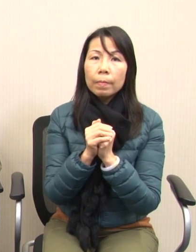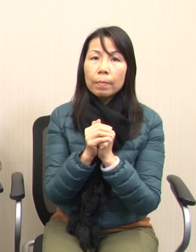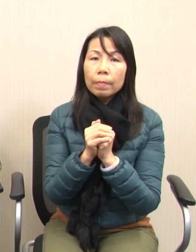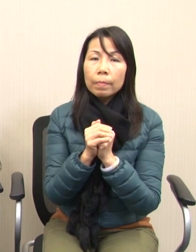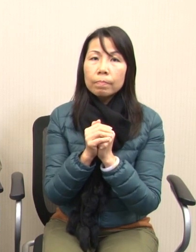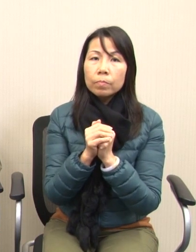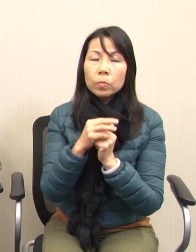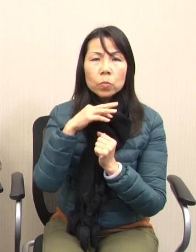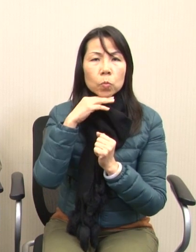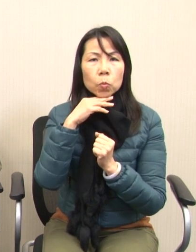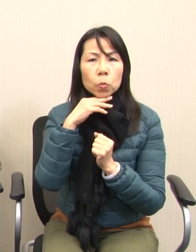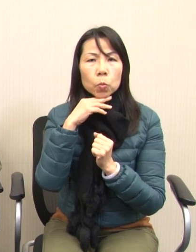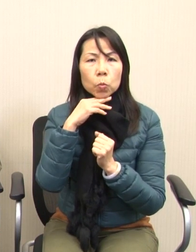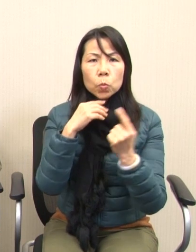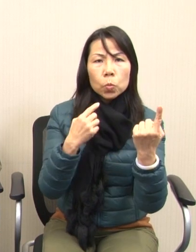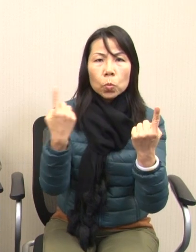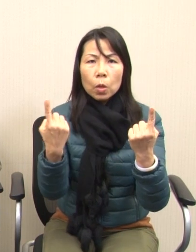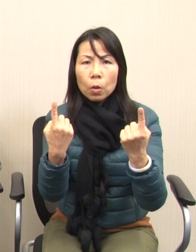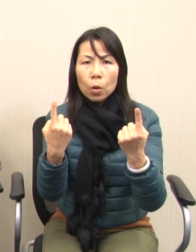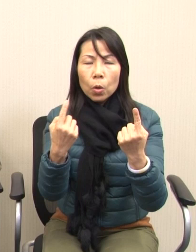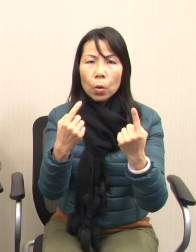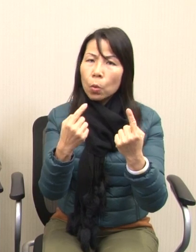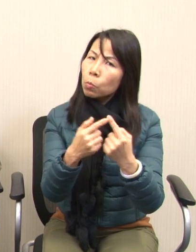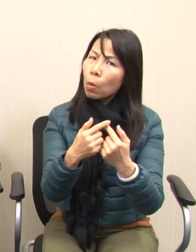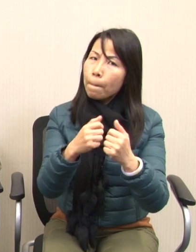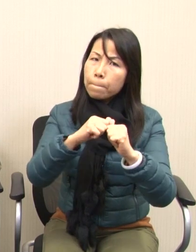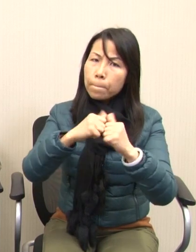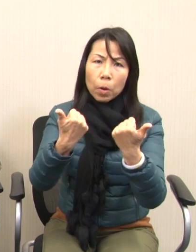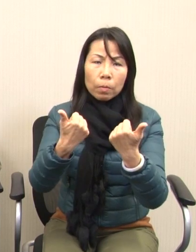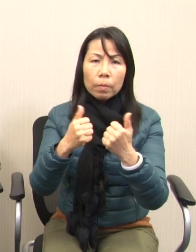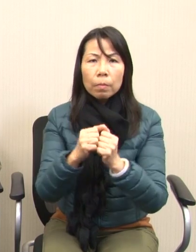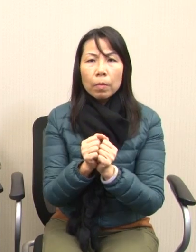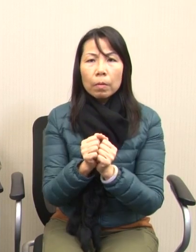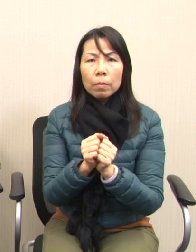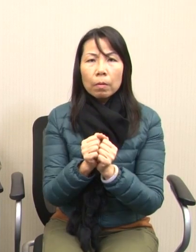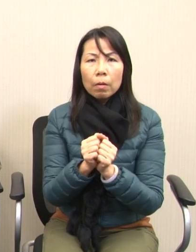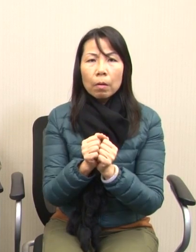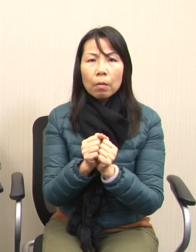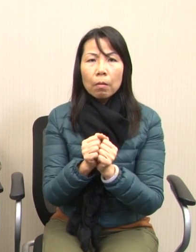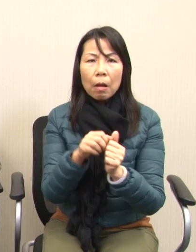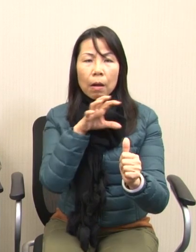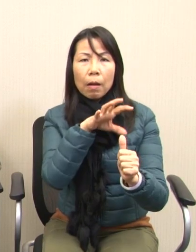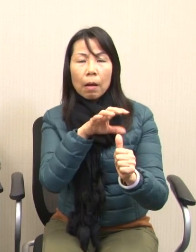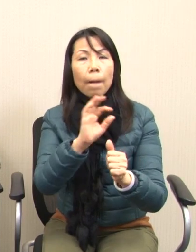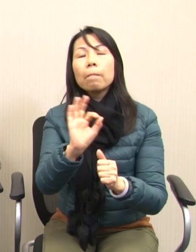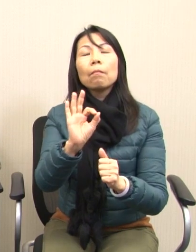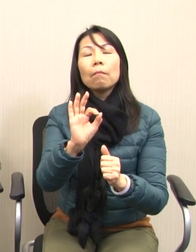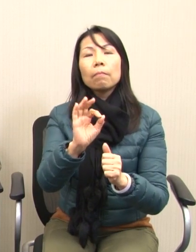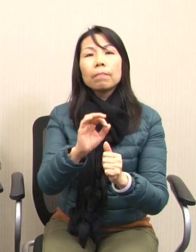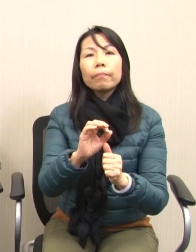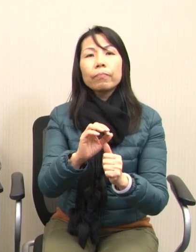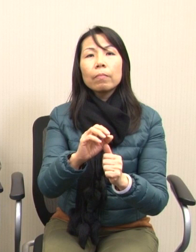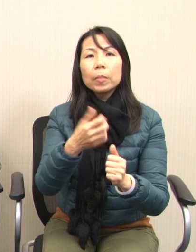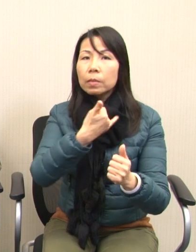如果大家覺得大家分手，他是不需要罵你的，他不需要罵你的，他失望走